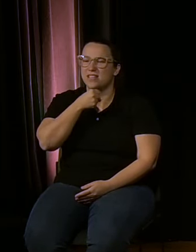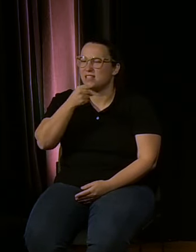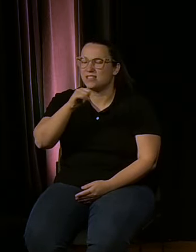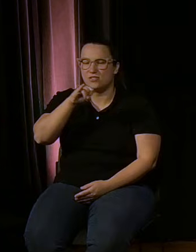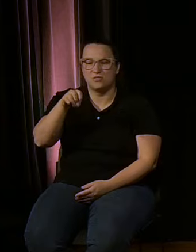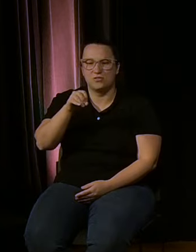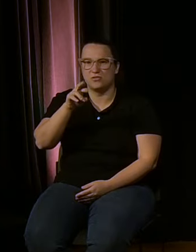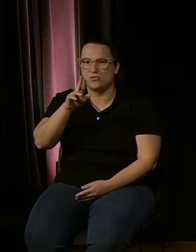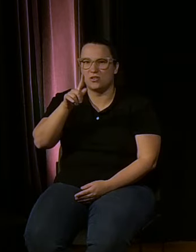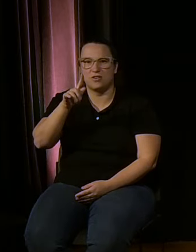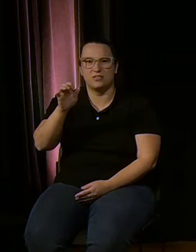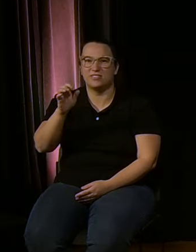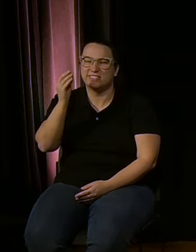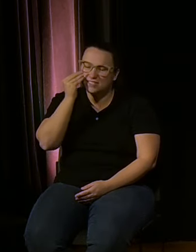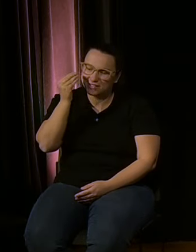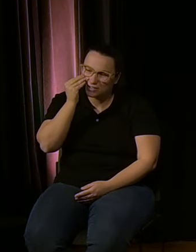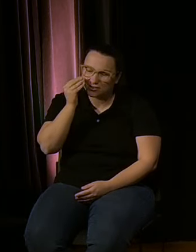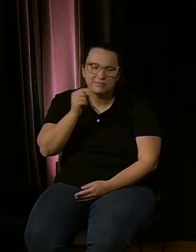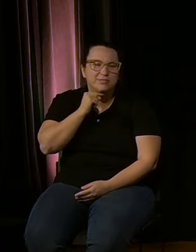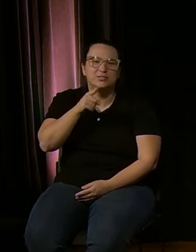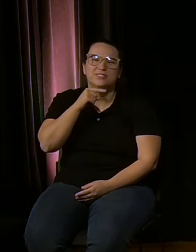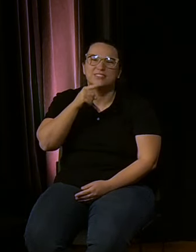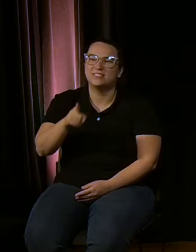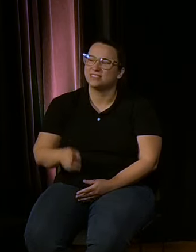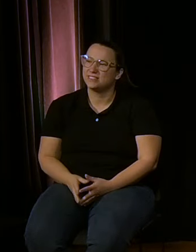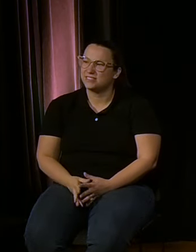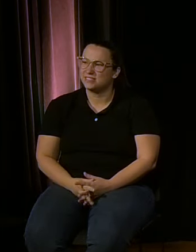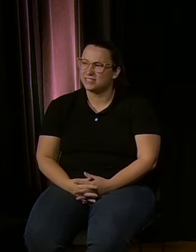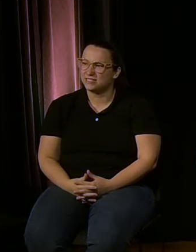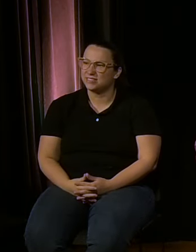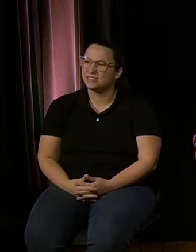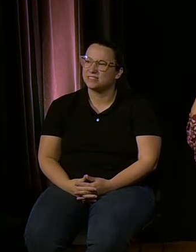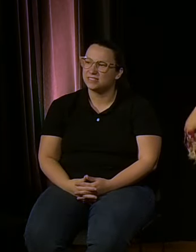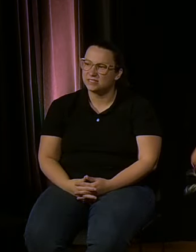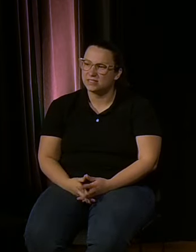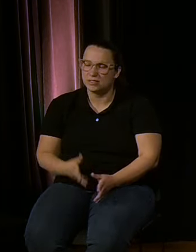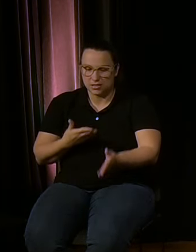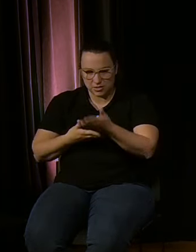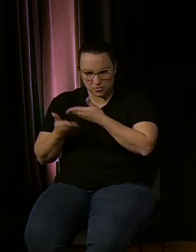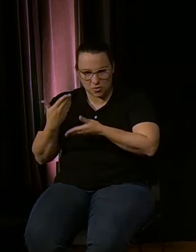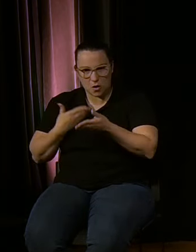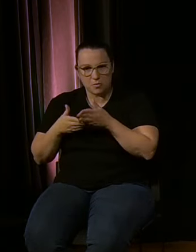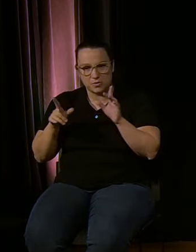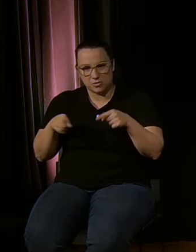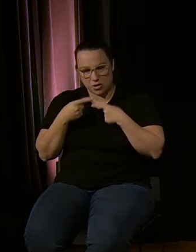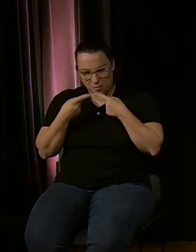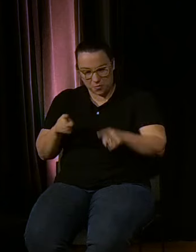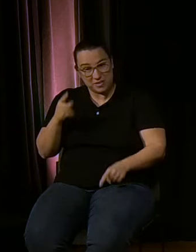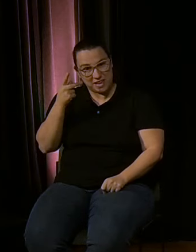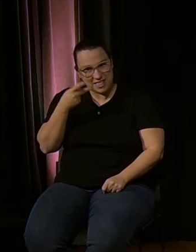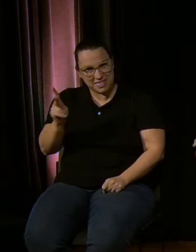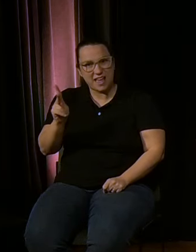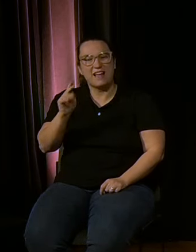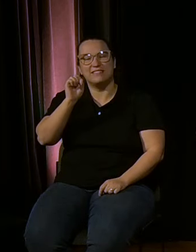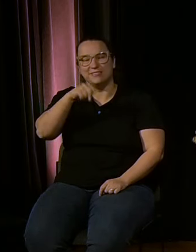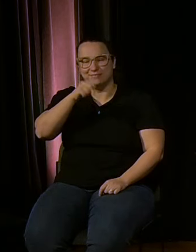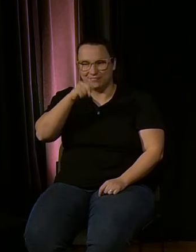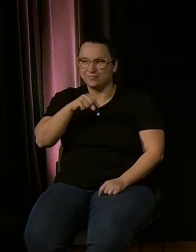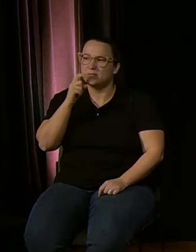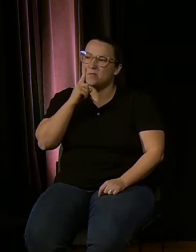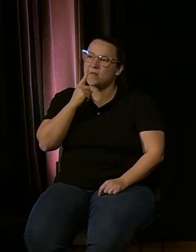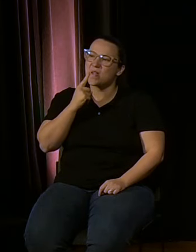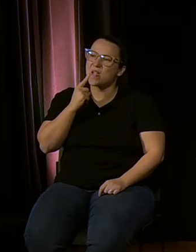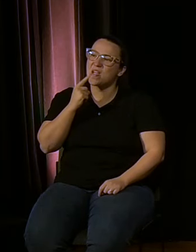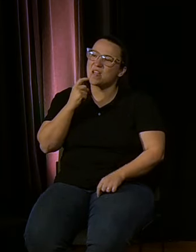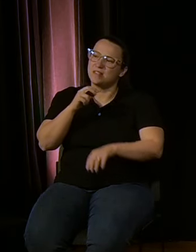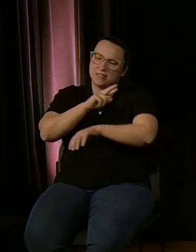não sei o quê. A gente tentou, mas não conseguiu. A gente tem uma conversa sobre a música dele, né? Questão